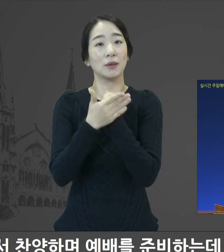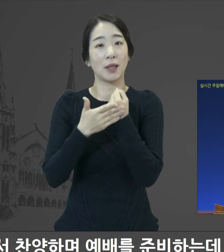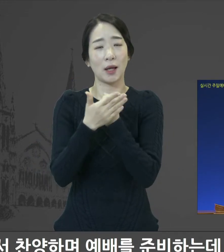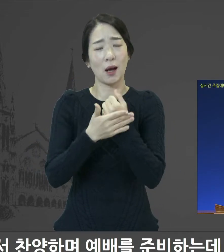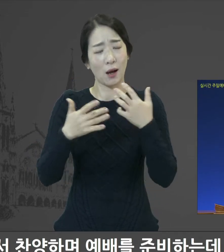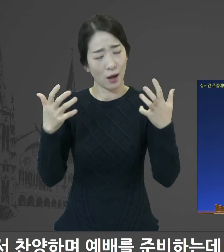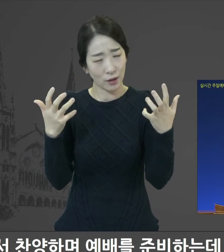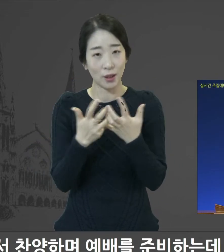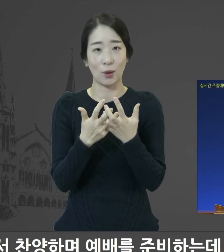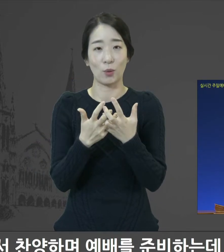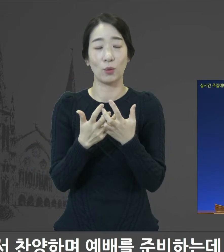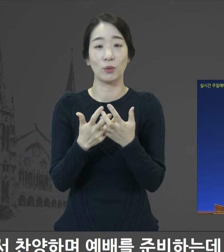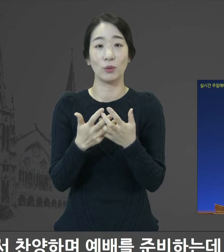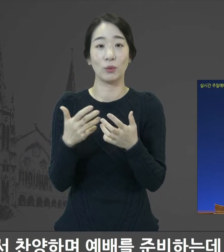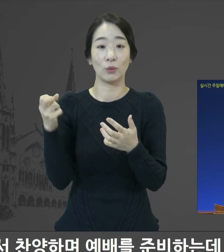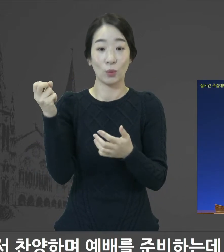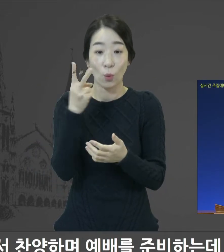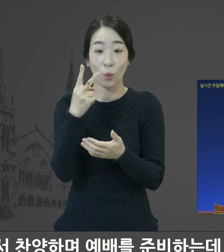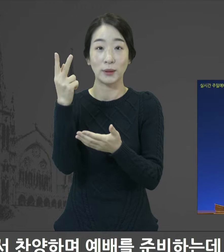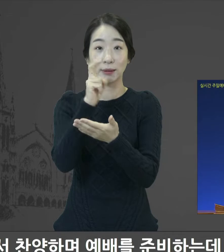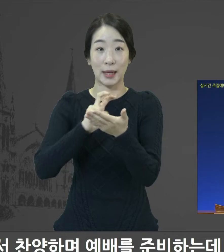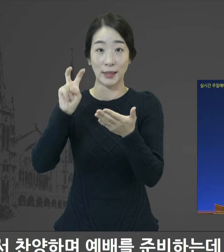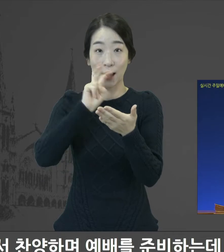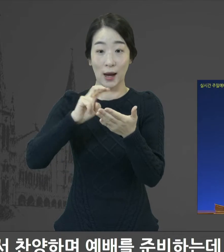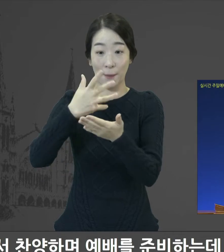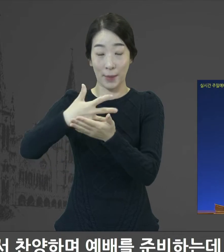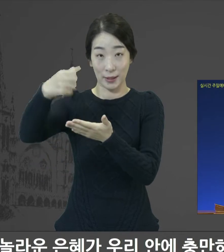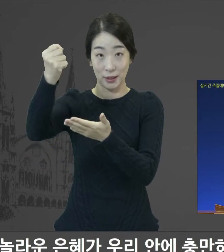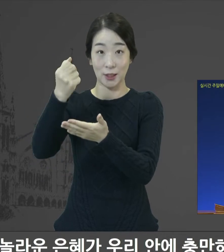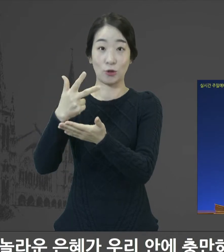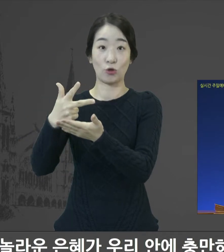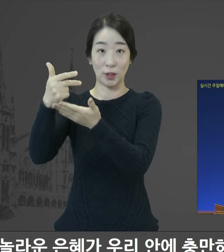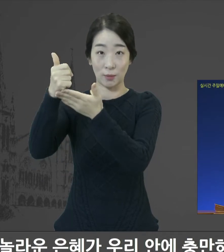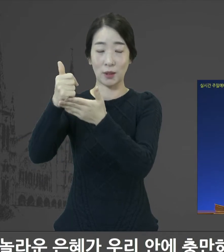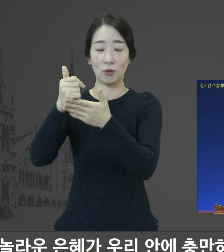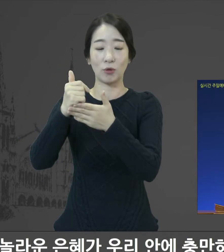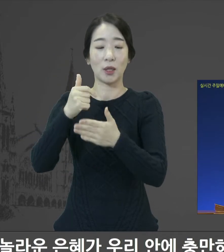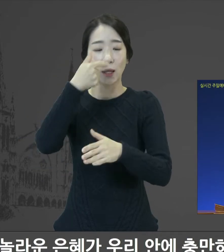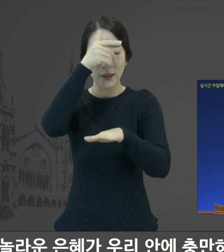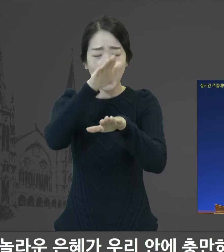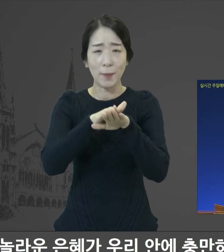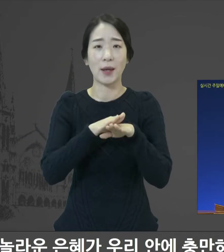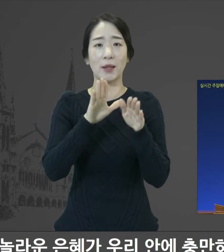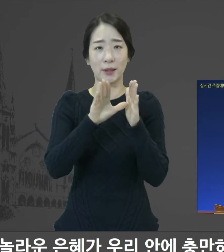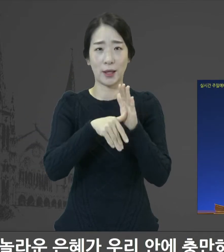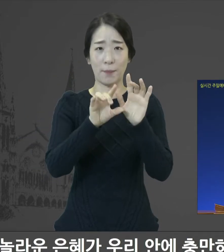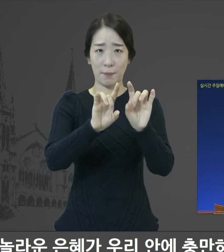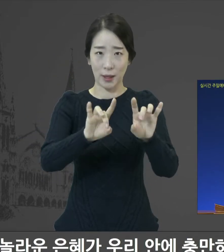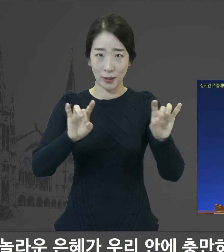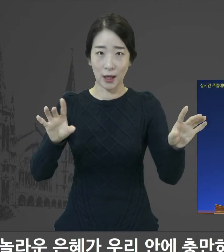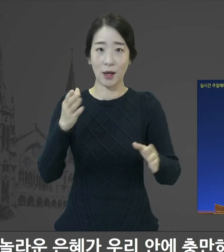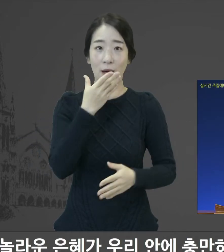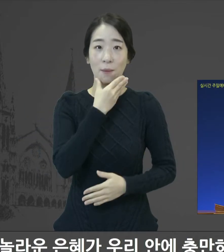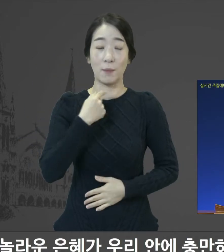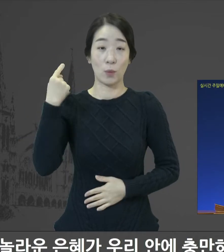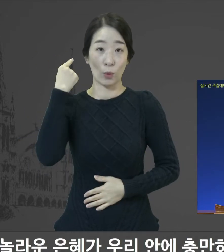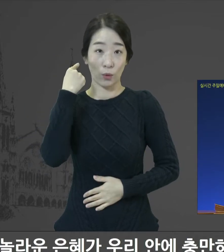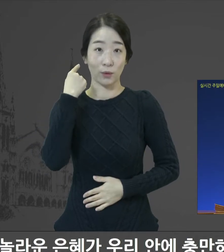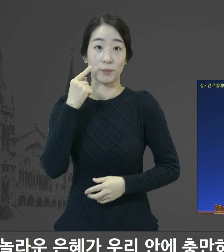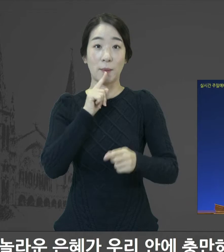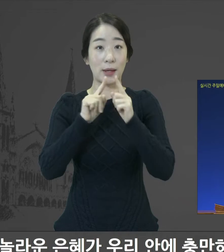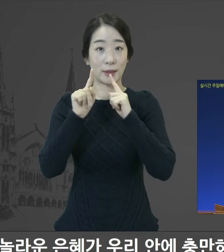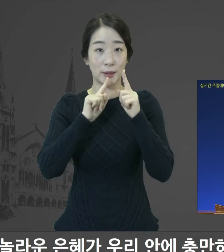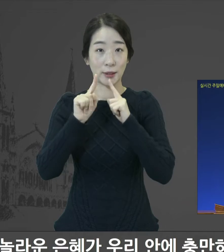그 찬양을 받으신 주님 필요할 때마다 예배 때마다 복된 말씀으로 우리를 채워주실 것을